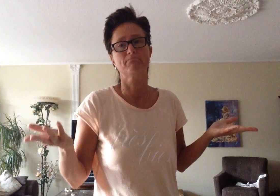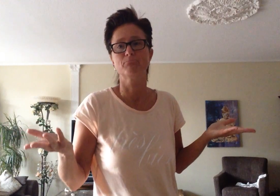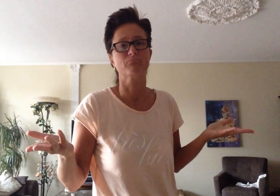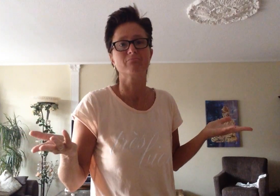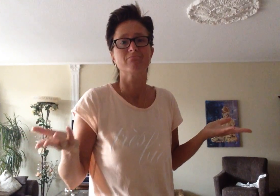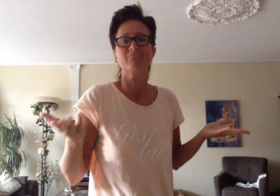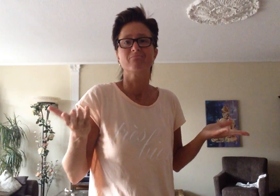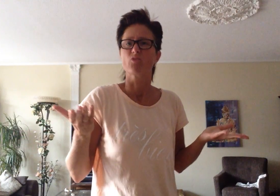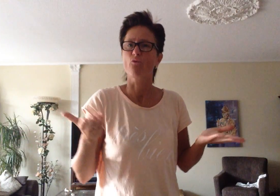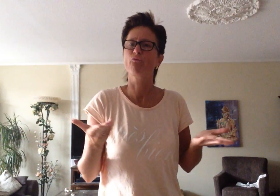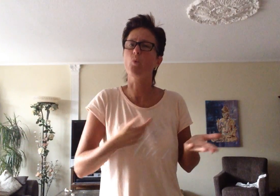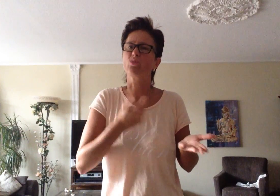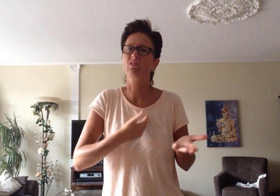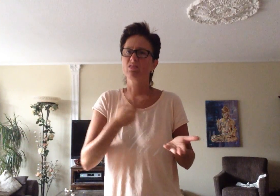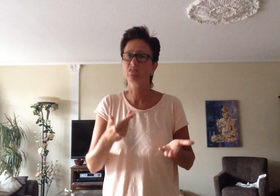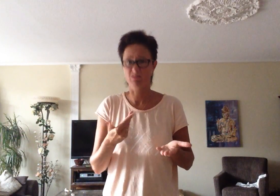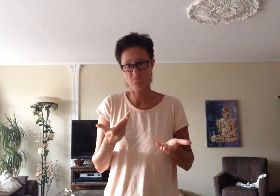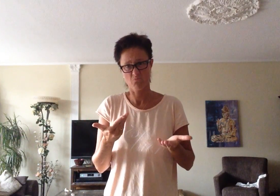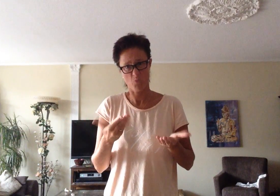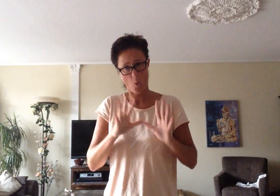Worden jouw wonden ooit